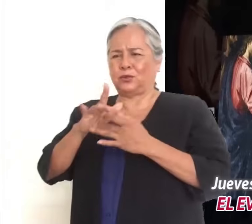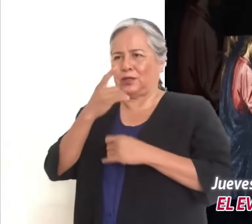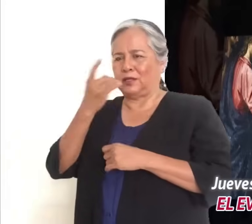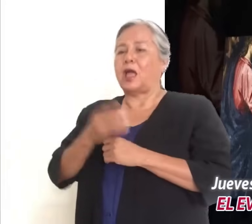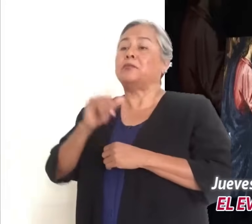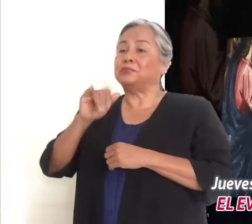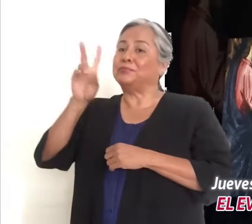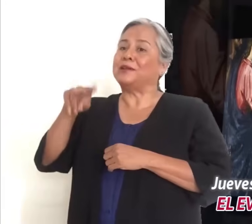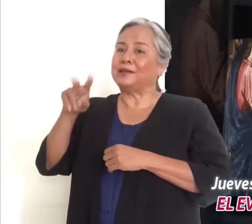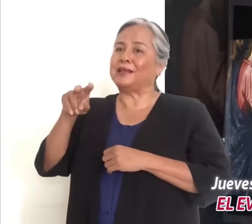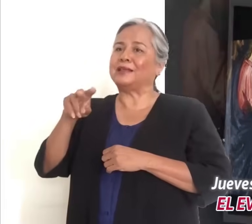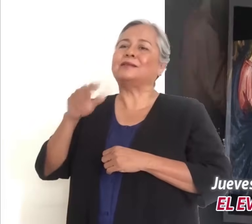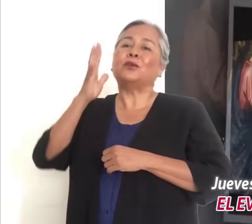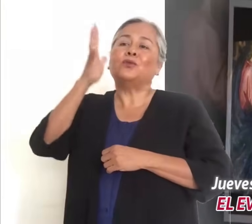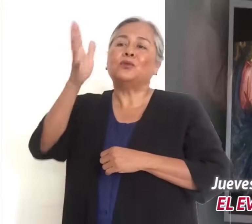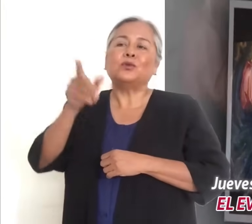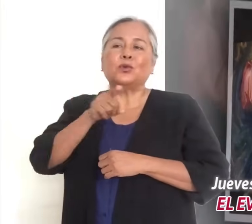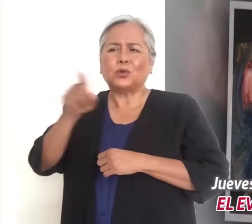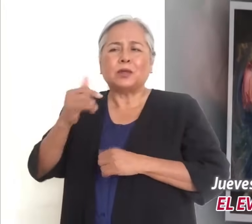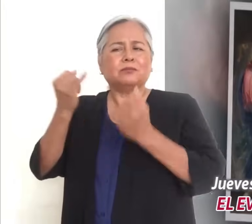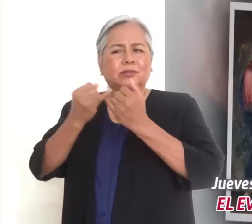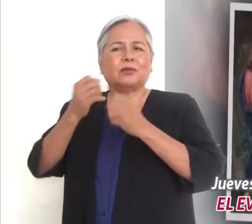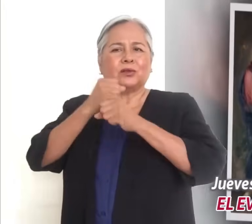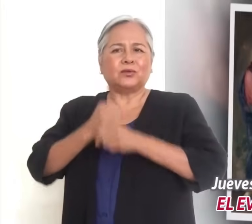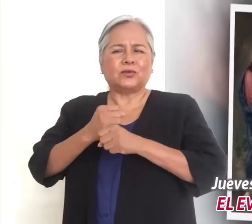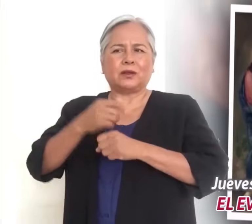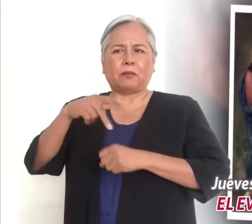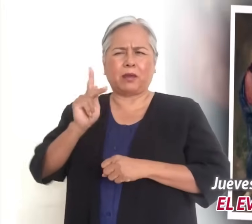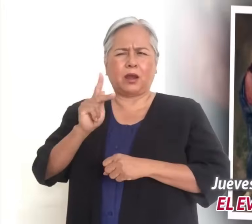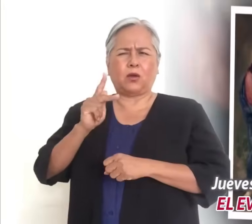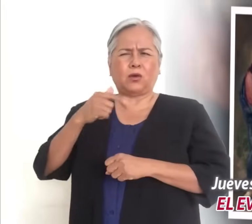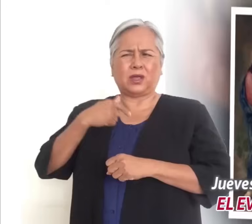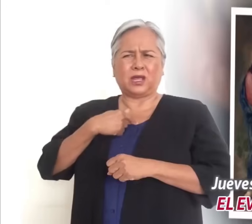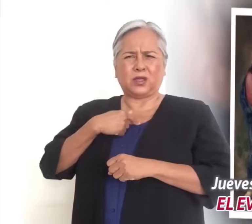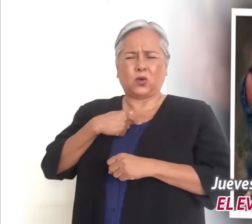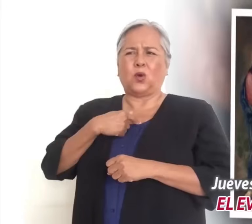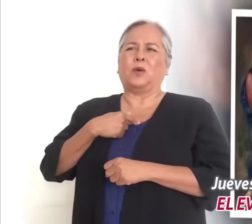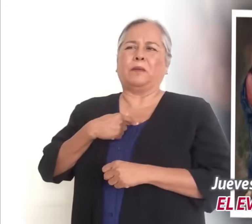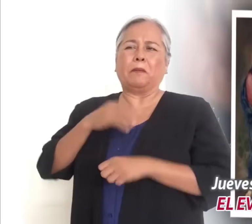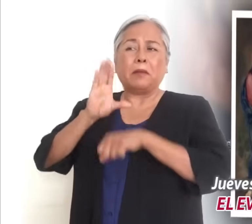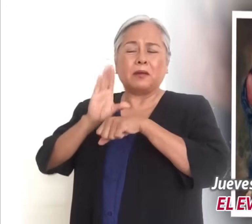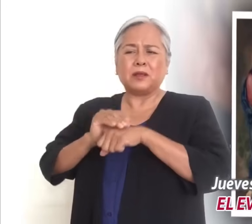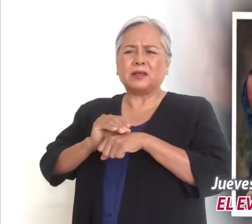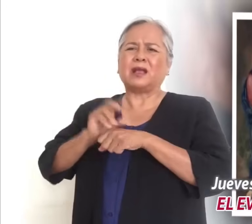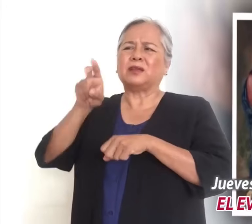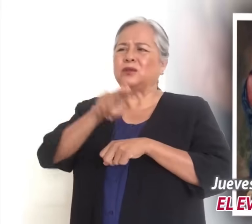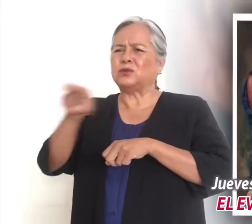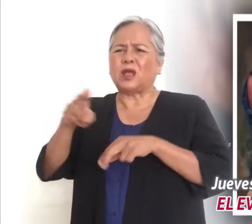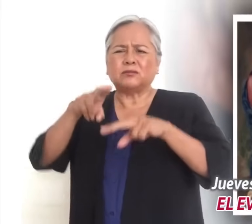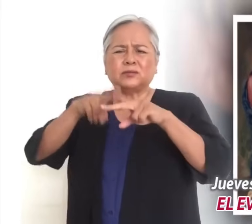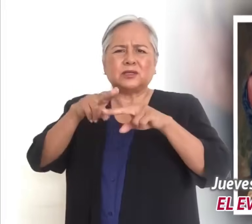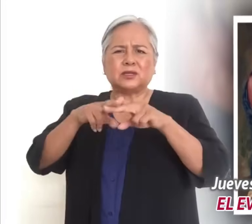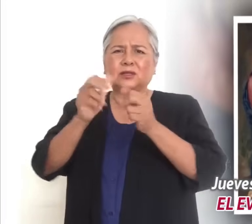Y Él les dijo, beberán mi cáliz, pero eso de sentarse a mi derecha o a mi izquierda, no me toca a mí